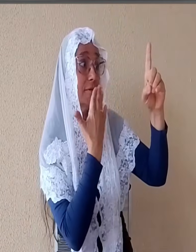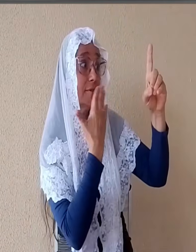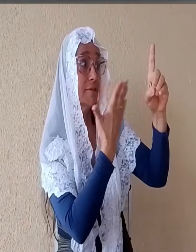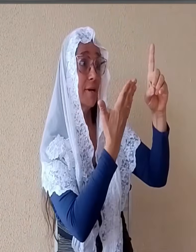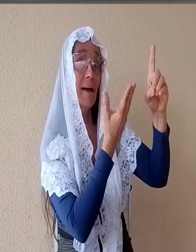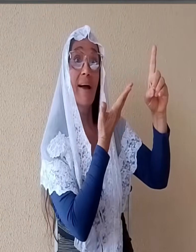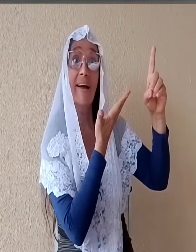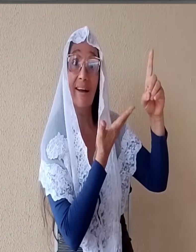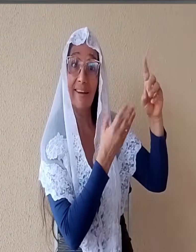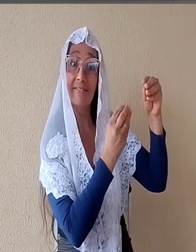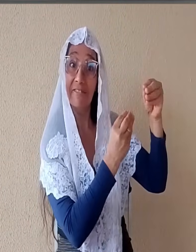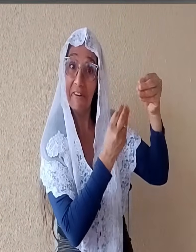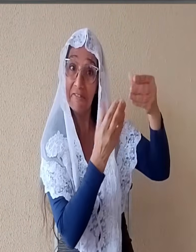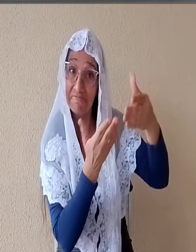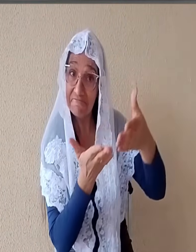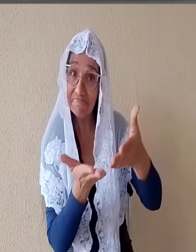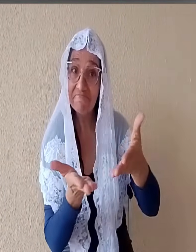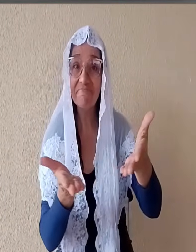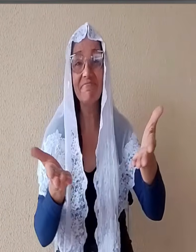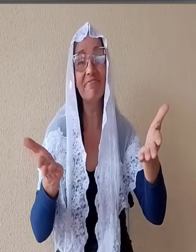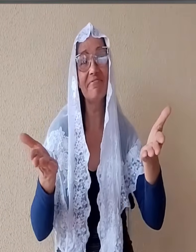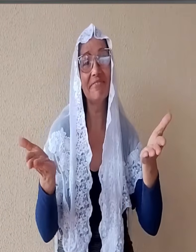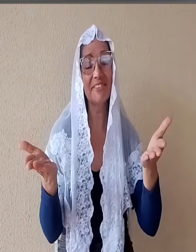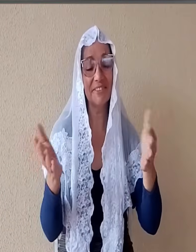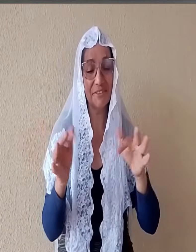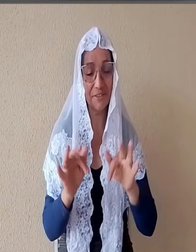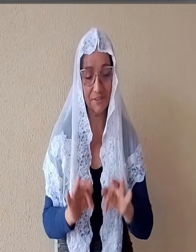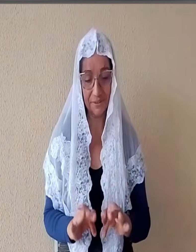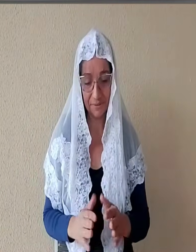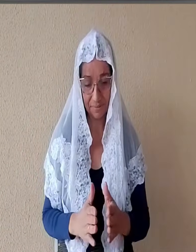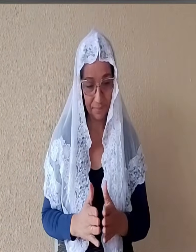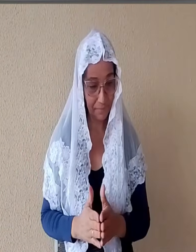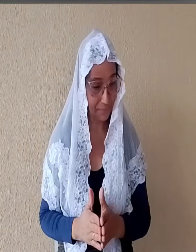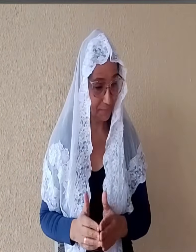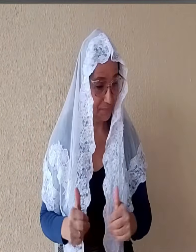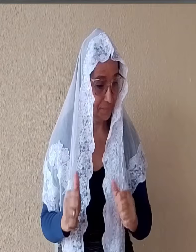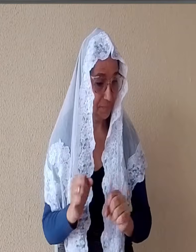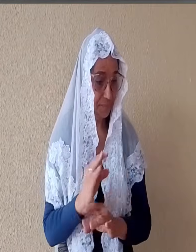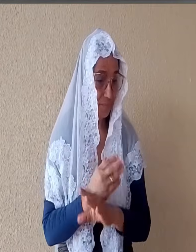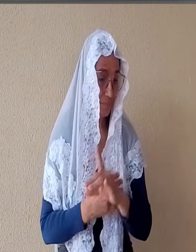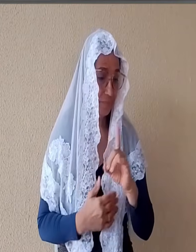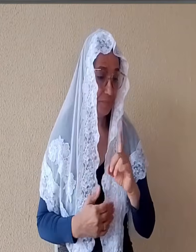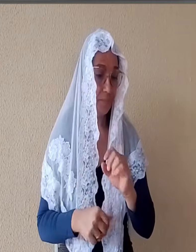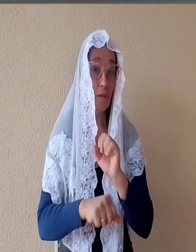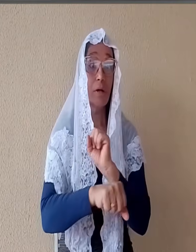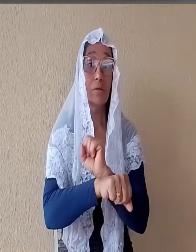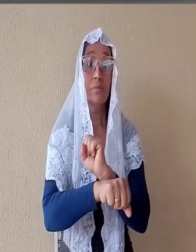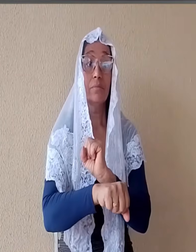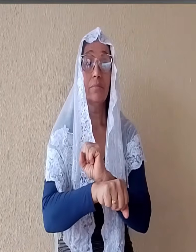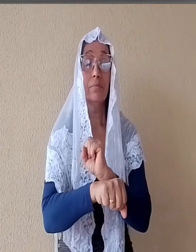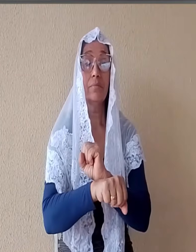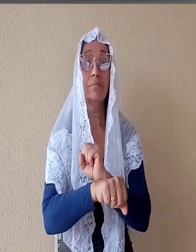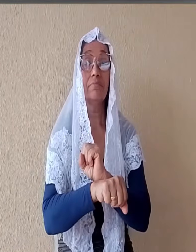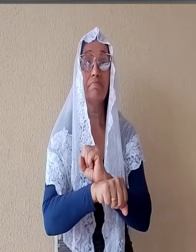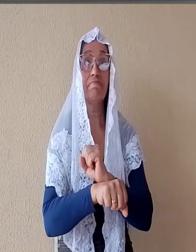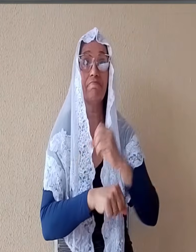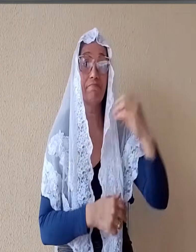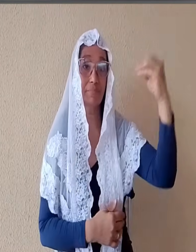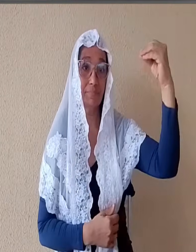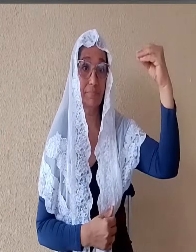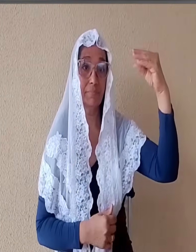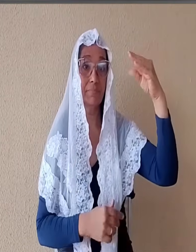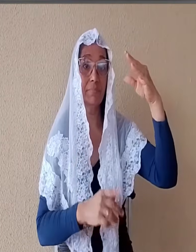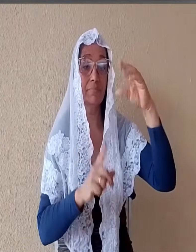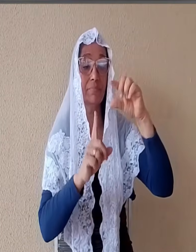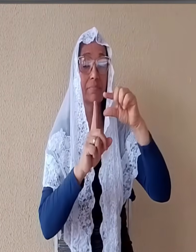santa palavra. O Senhor Deus seja louvado. Amém. Glória a Jesus. Glória a